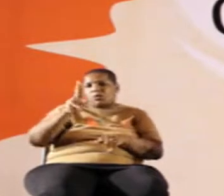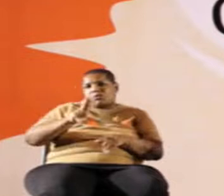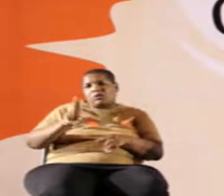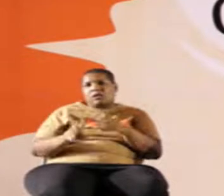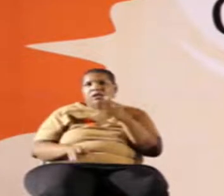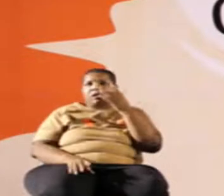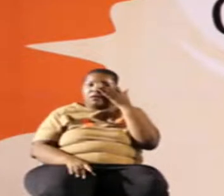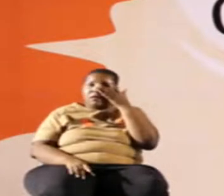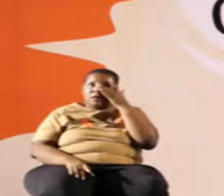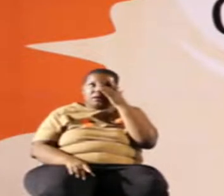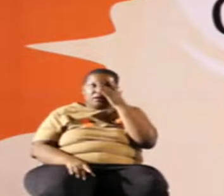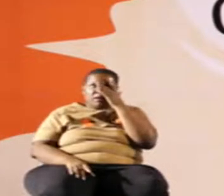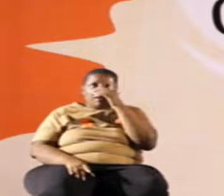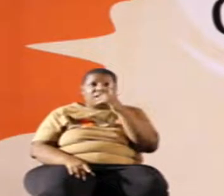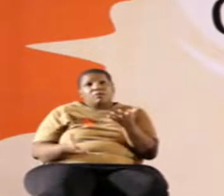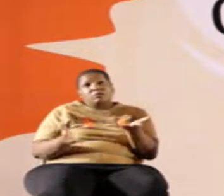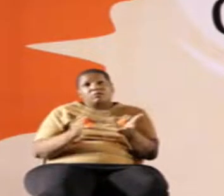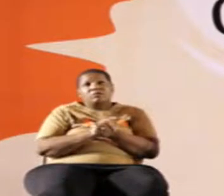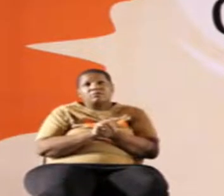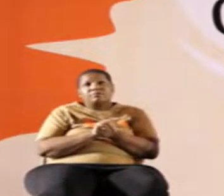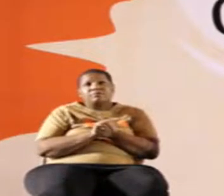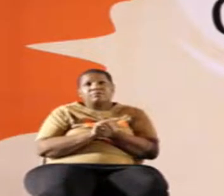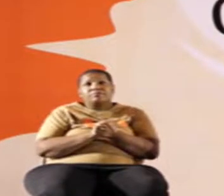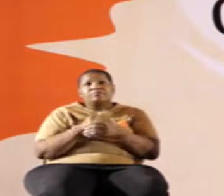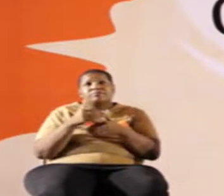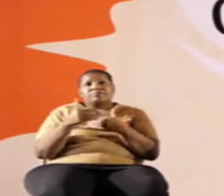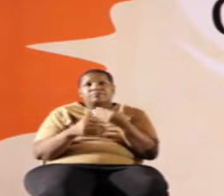né? E isso tem sido